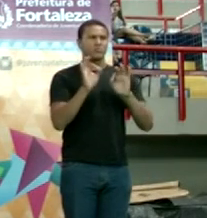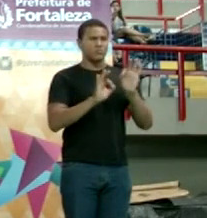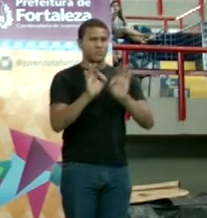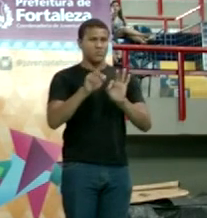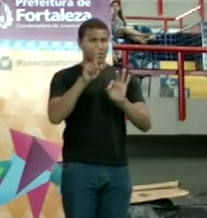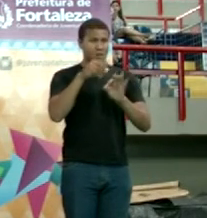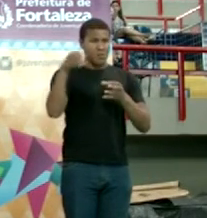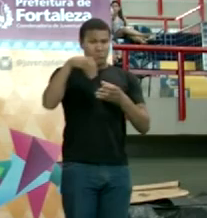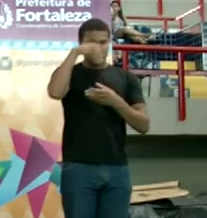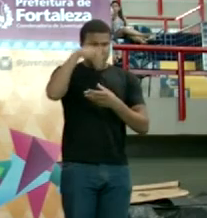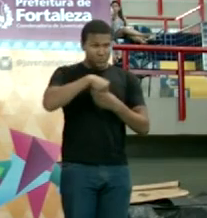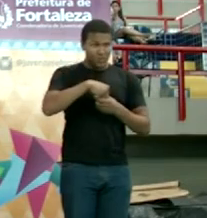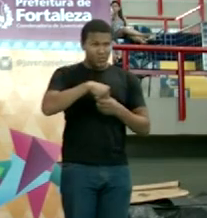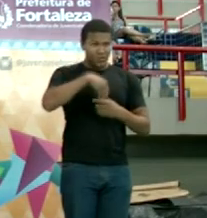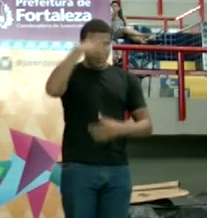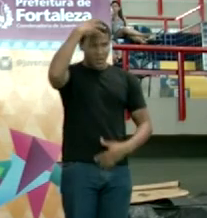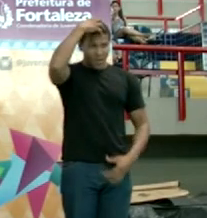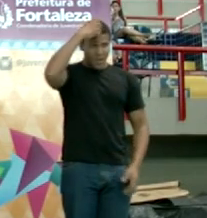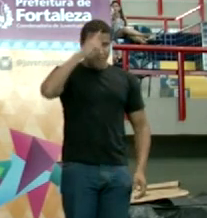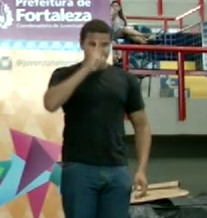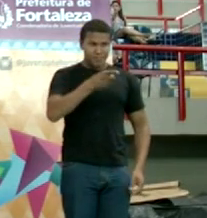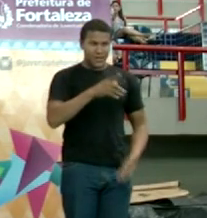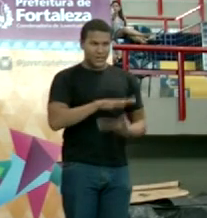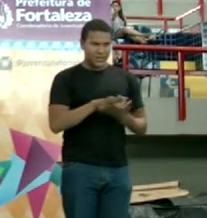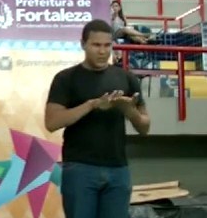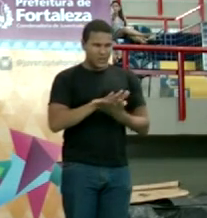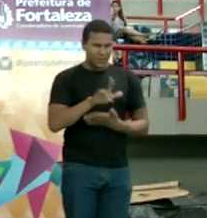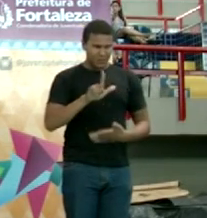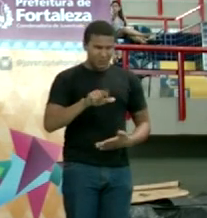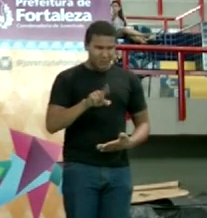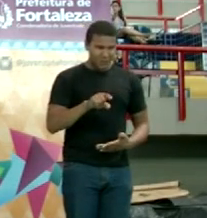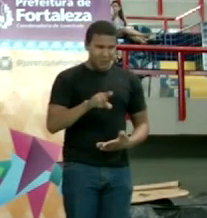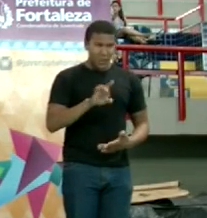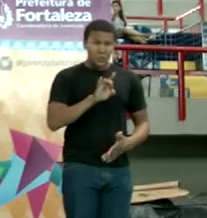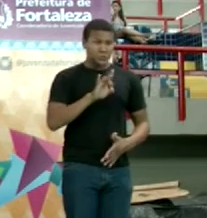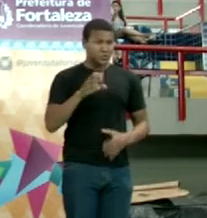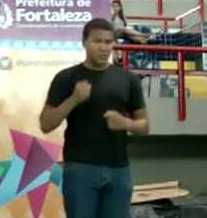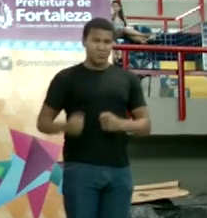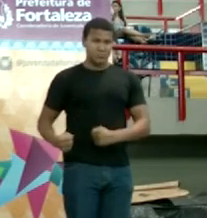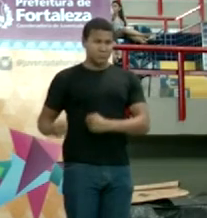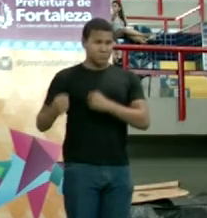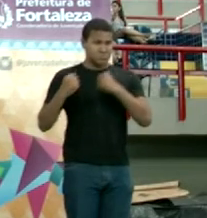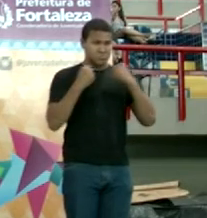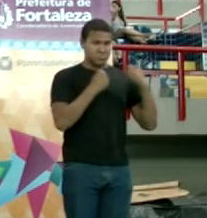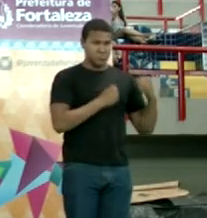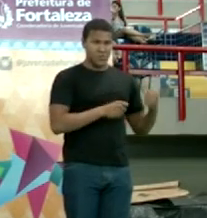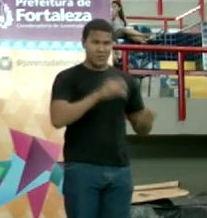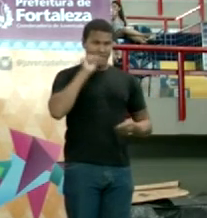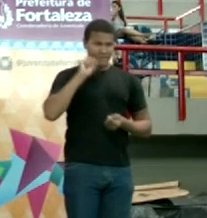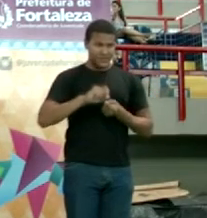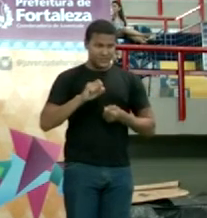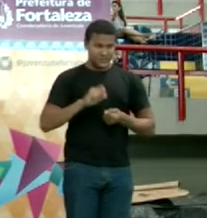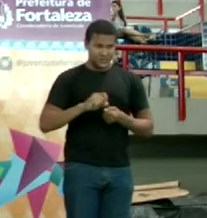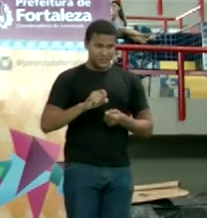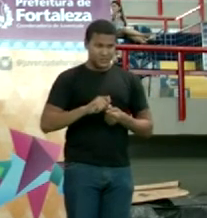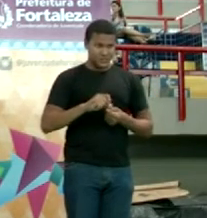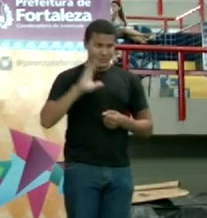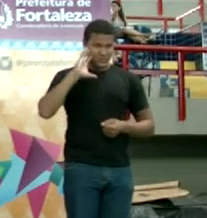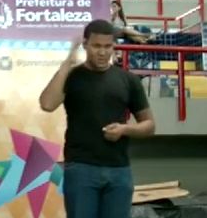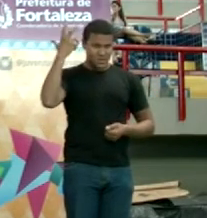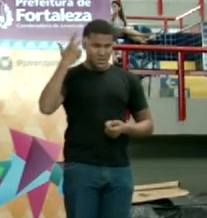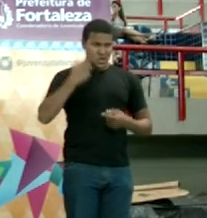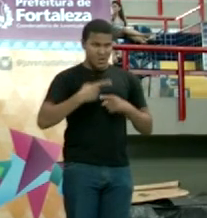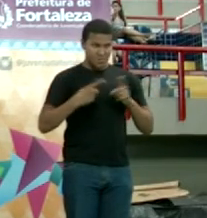dentro da monarquia, o rei não manda em nada, ele tem apenas o poder executivo, mas na